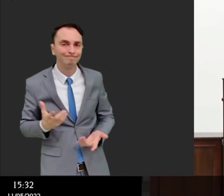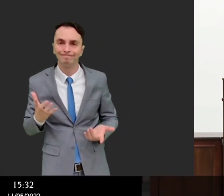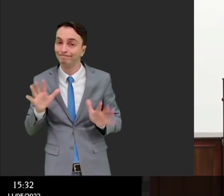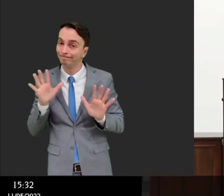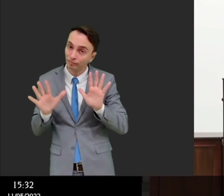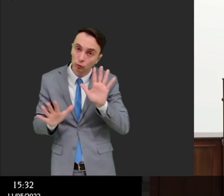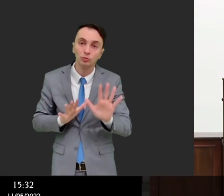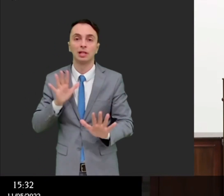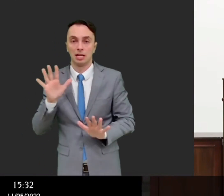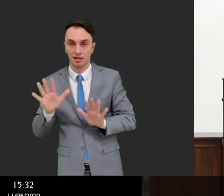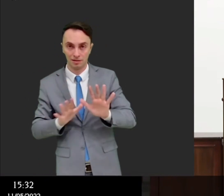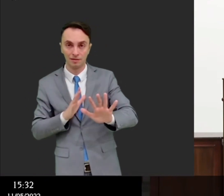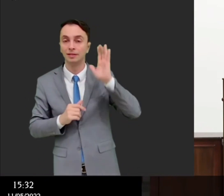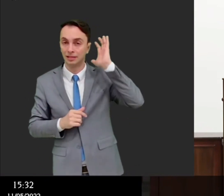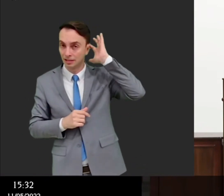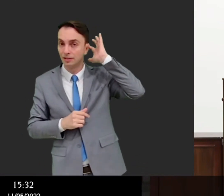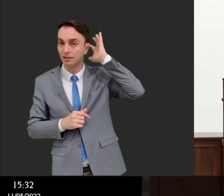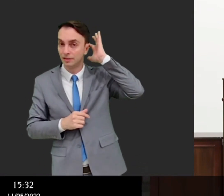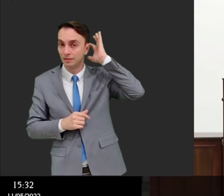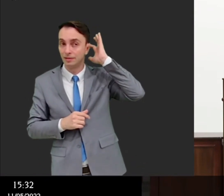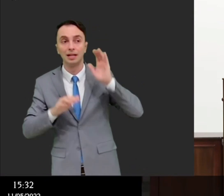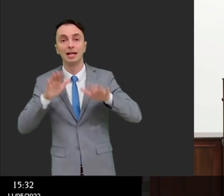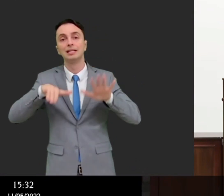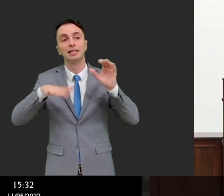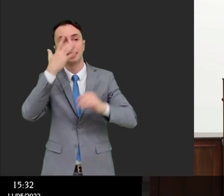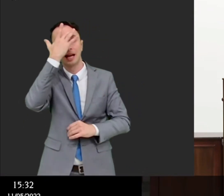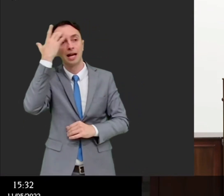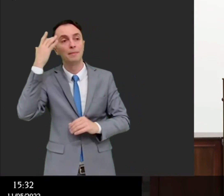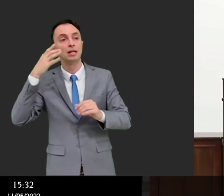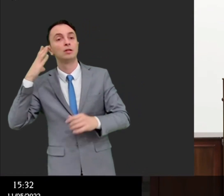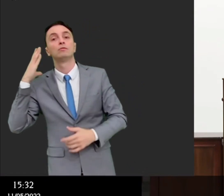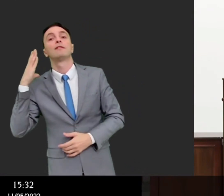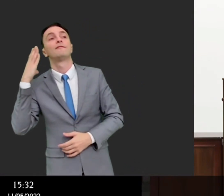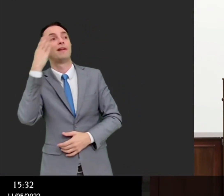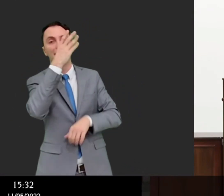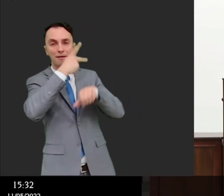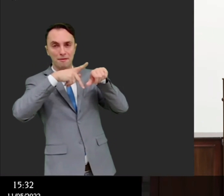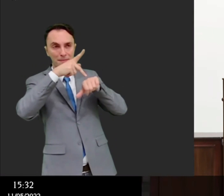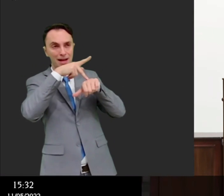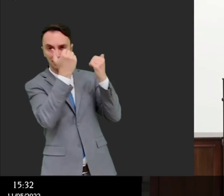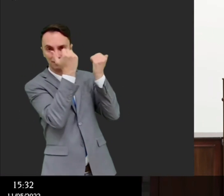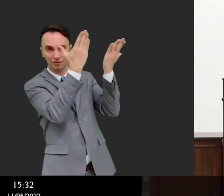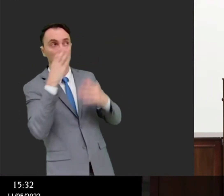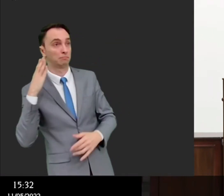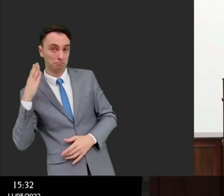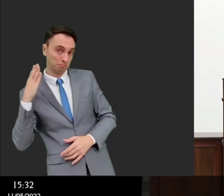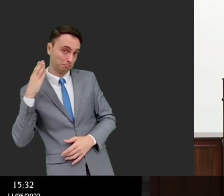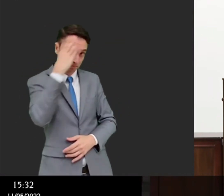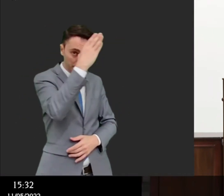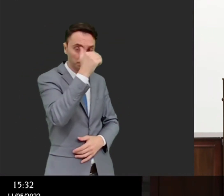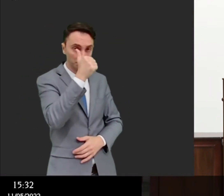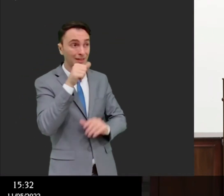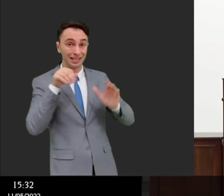tomamos conhecimento de que a própria Irmandade da nação onde